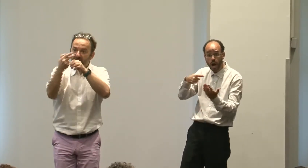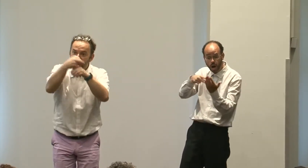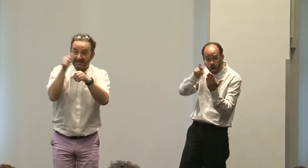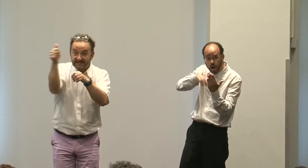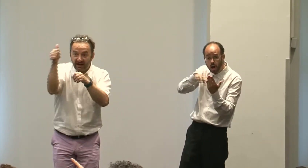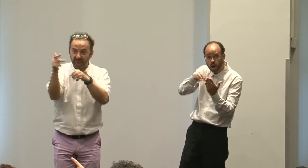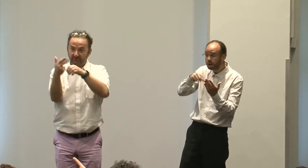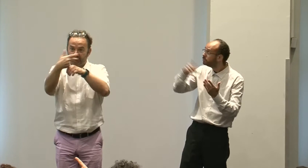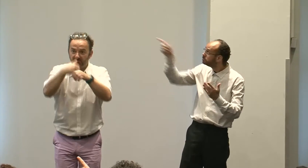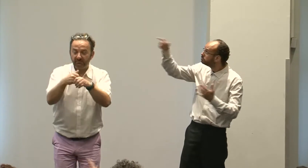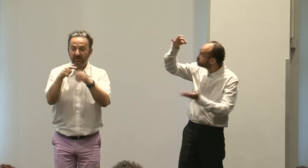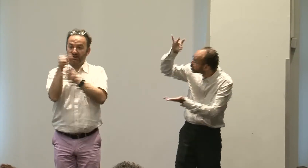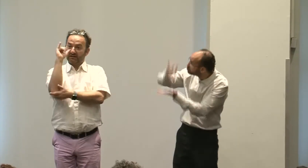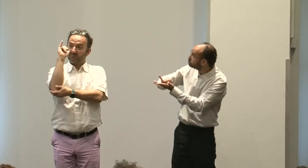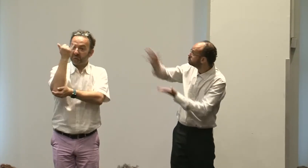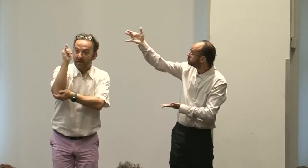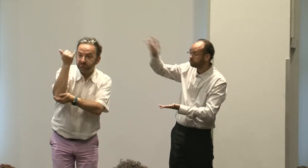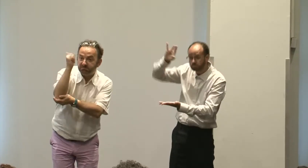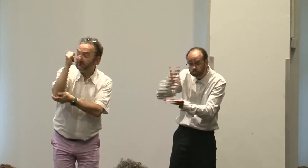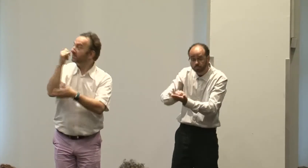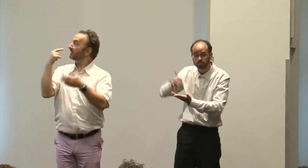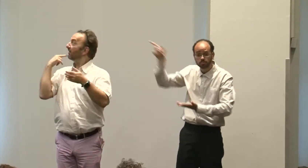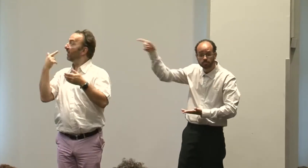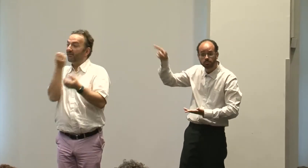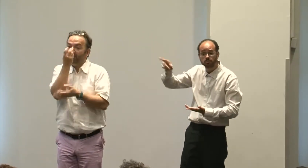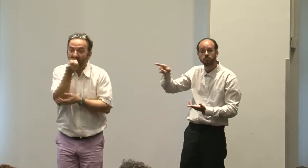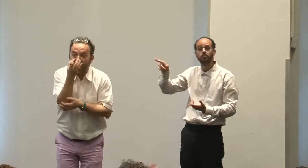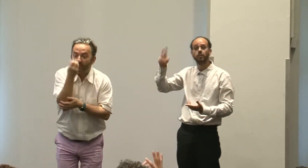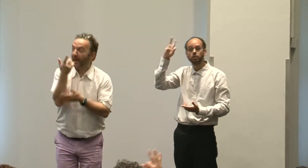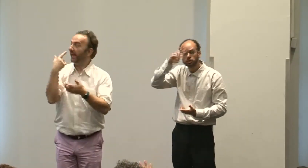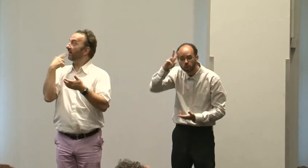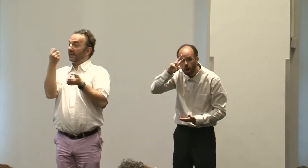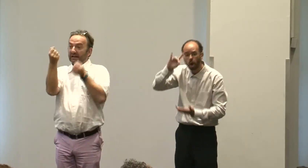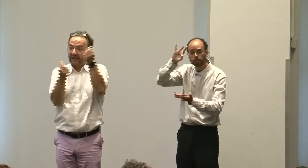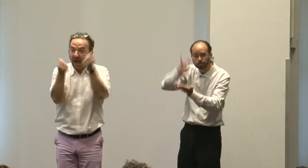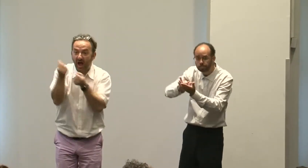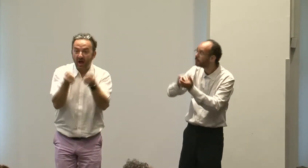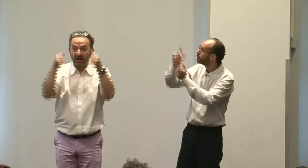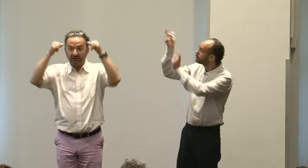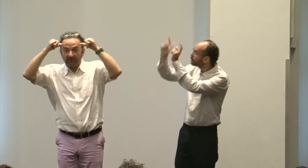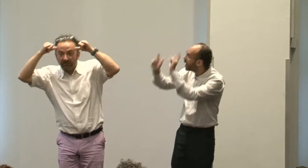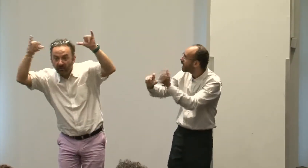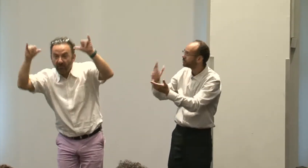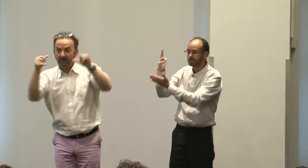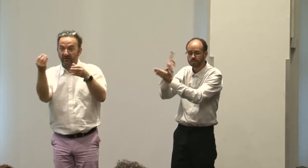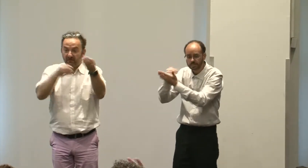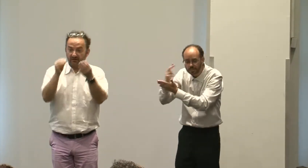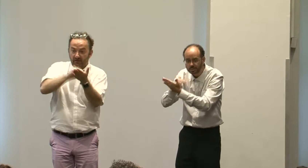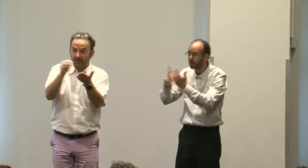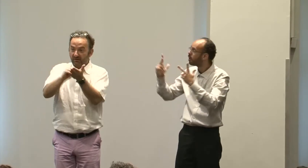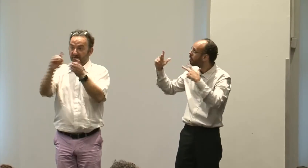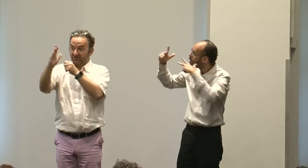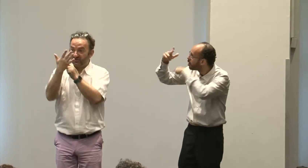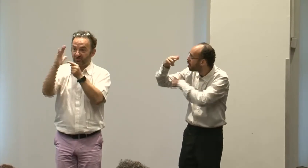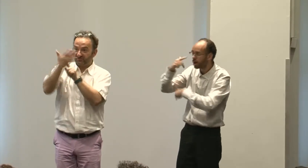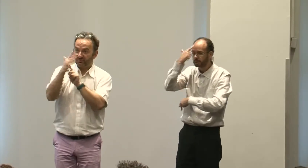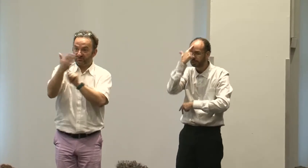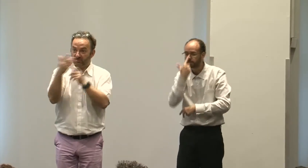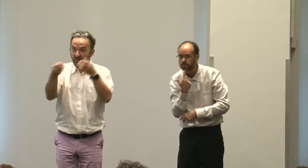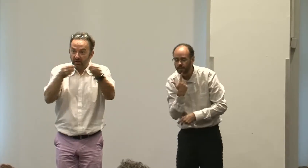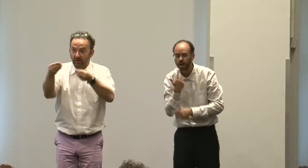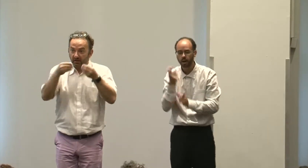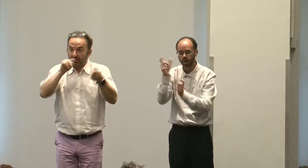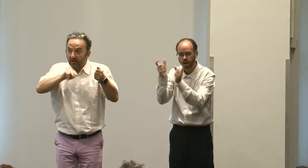Esse é o caderno original que minha mãe fez para mim. O original. A minha história de verdade, com imagens